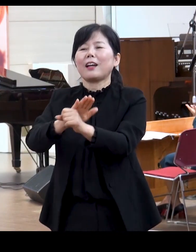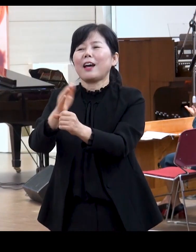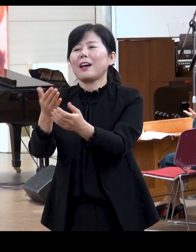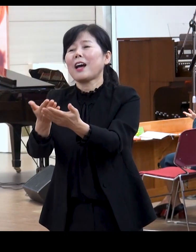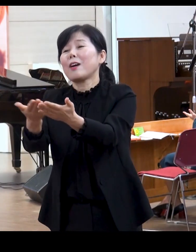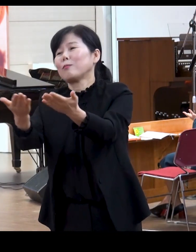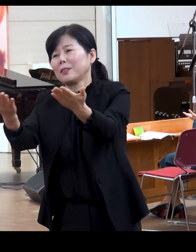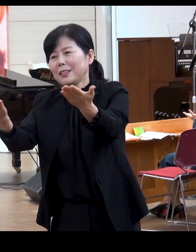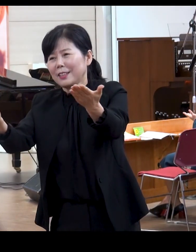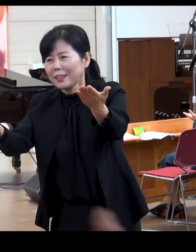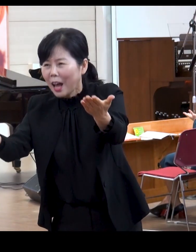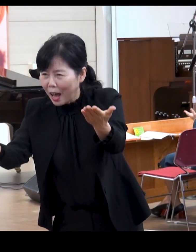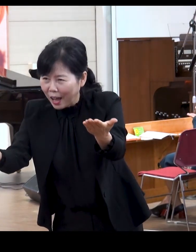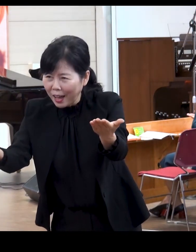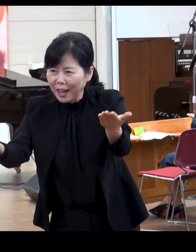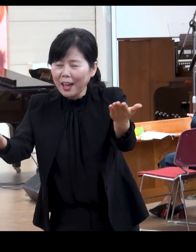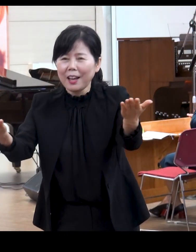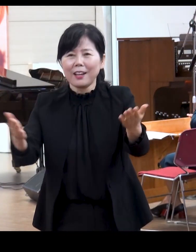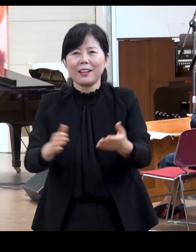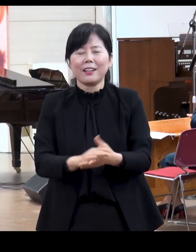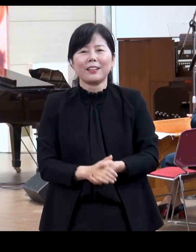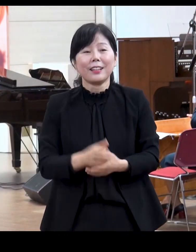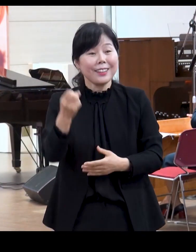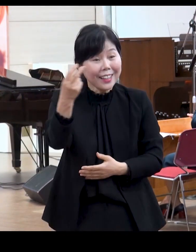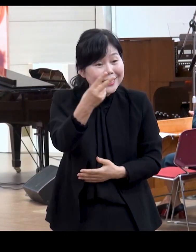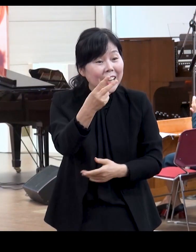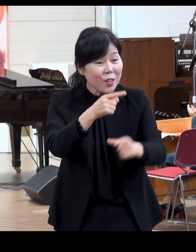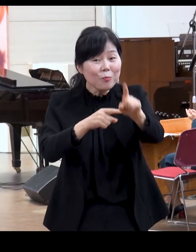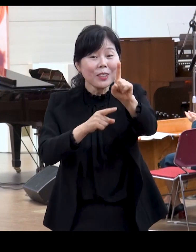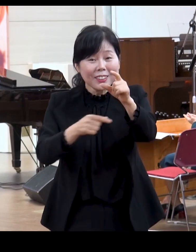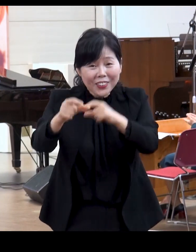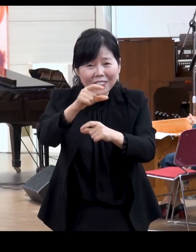사랑으로 사랑합니다. 한 번 더 하겠습니다.